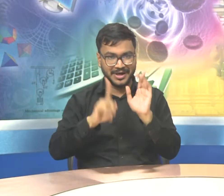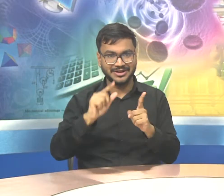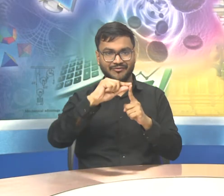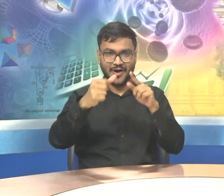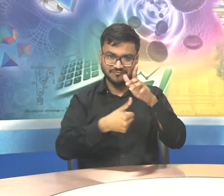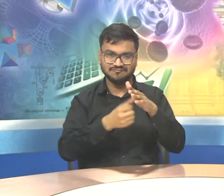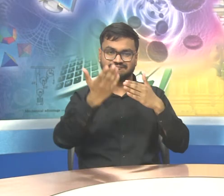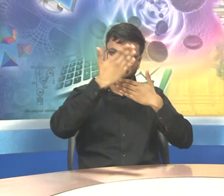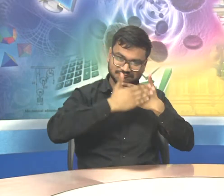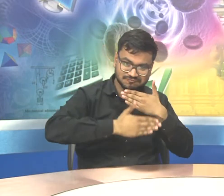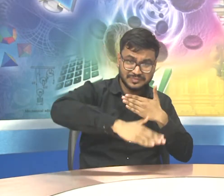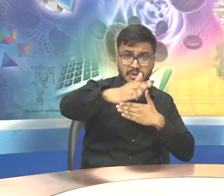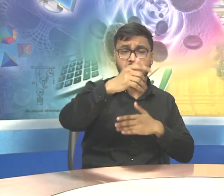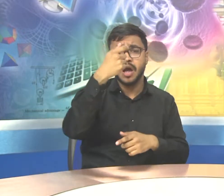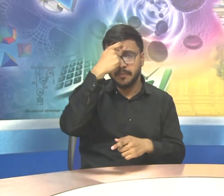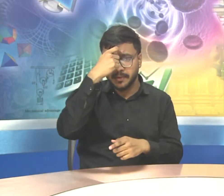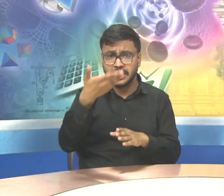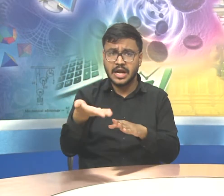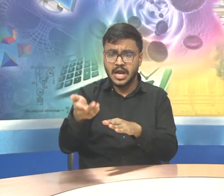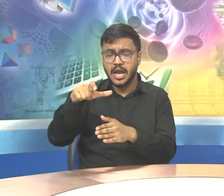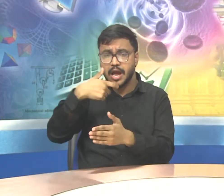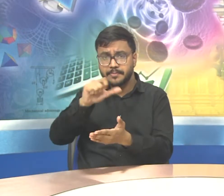his functions.